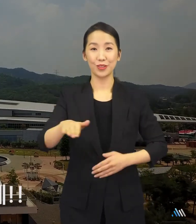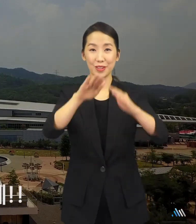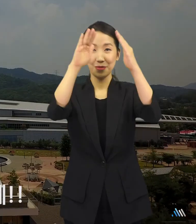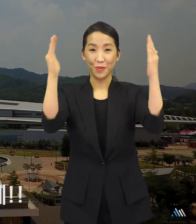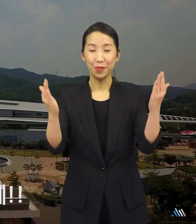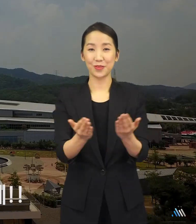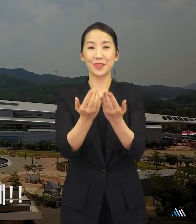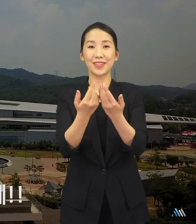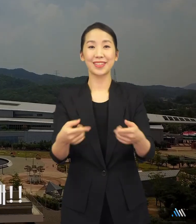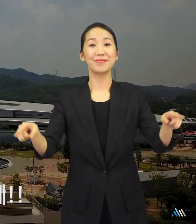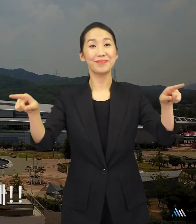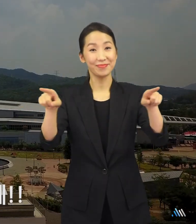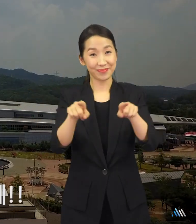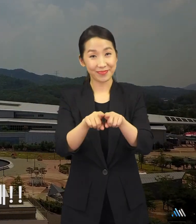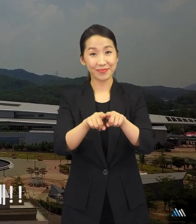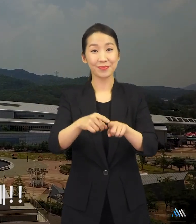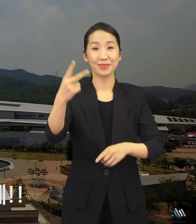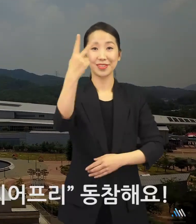우리 모두 함께